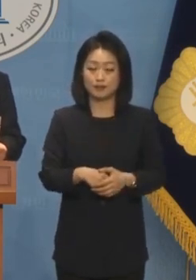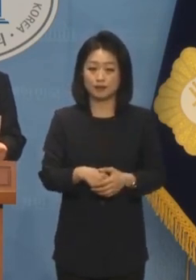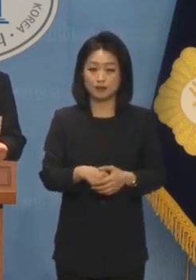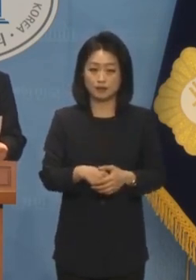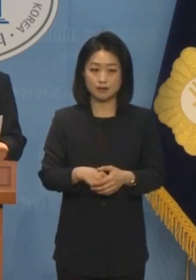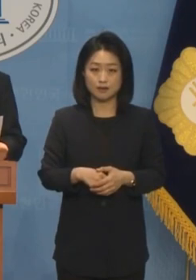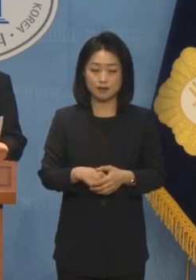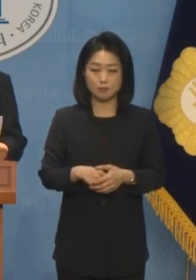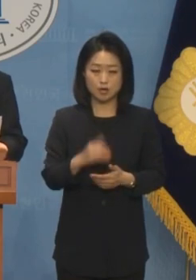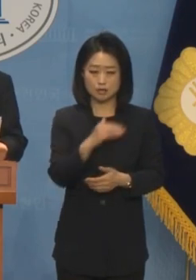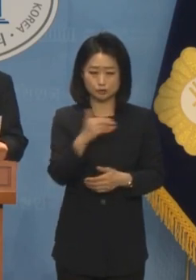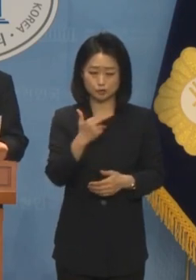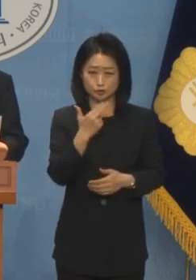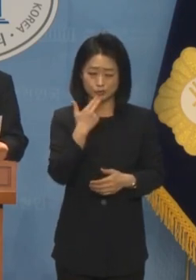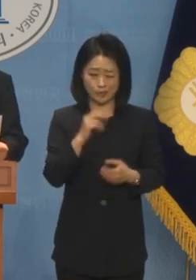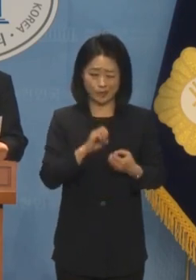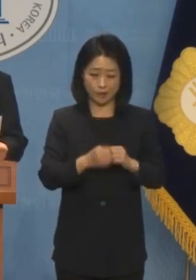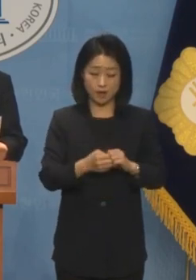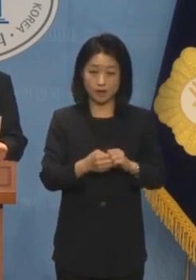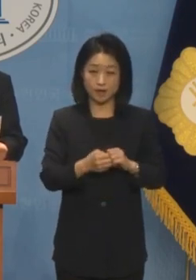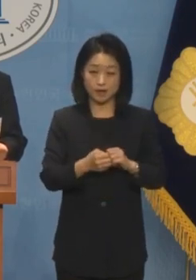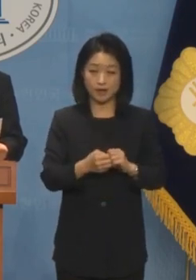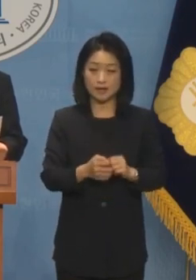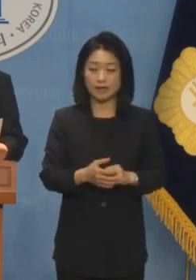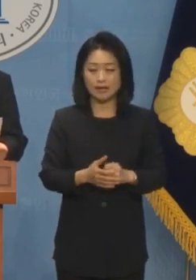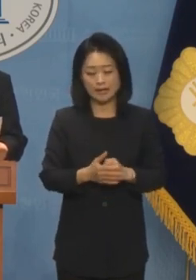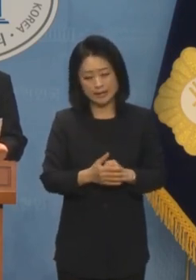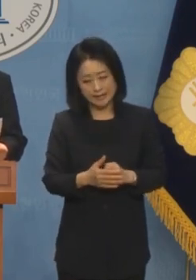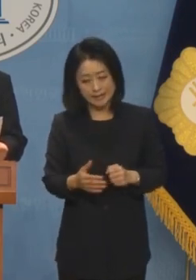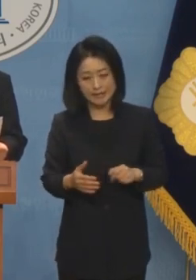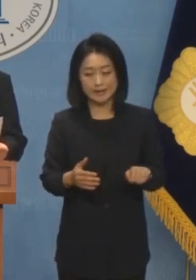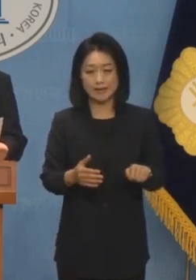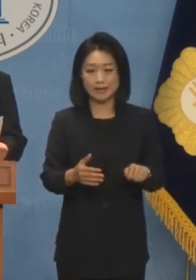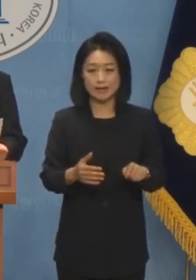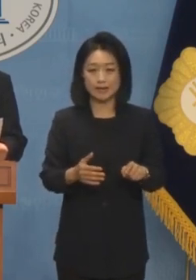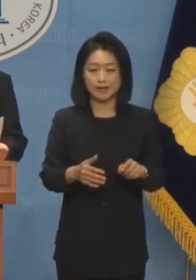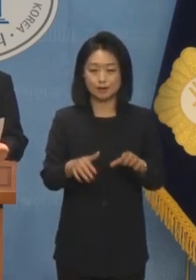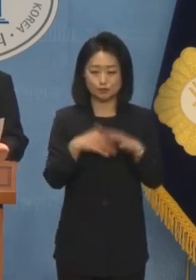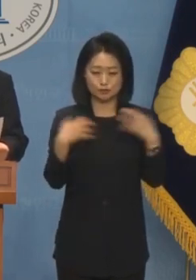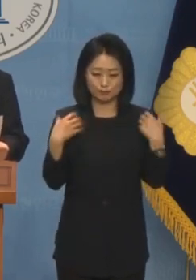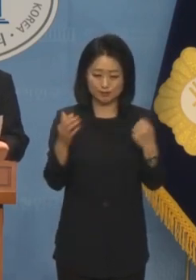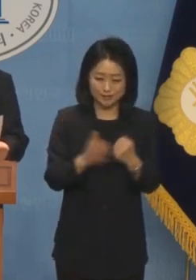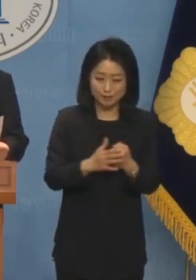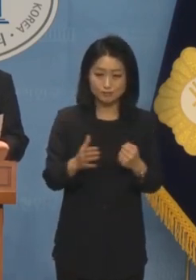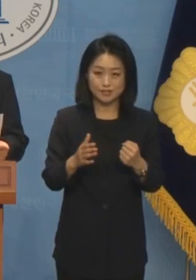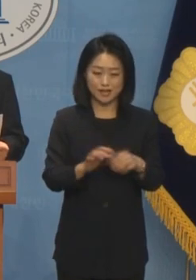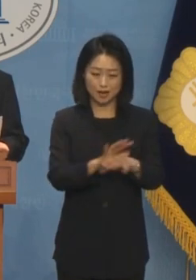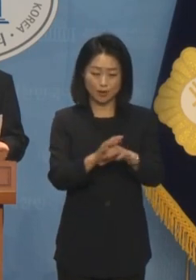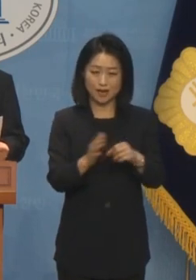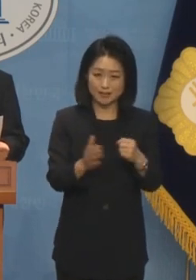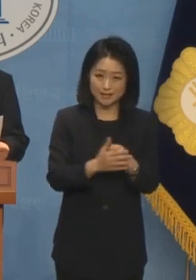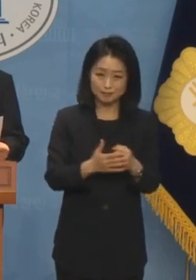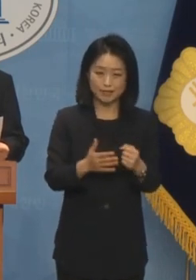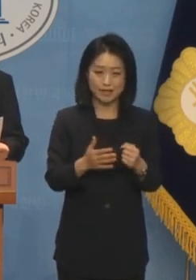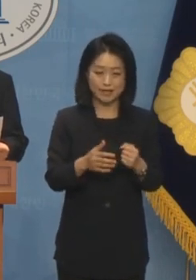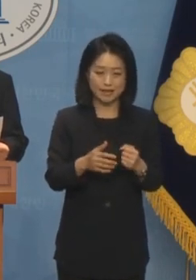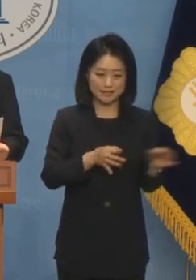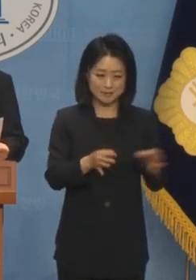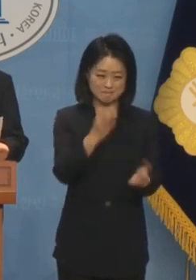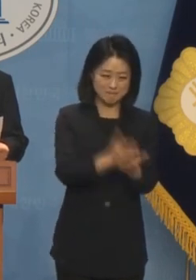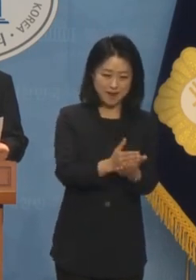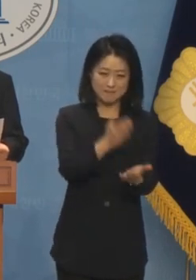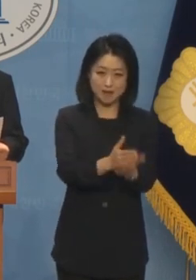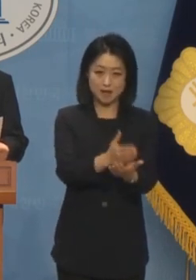무원칙한 정치 방역으로 장사를 못하게 손발을 묶어놓고도 손실보상 소급